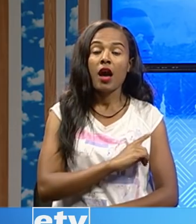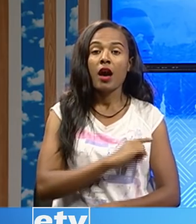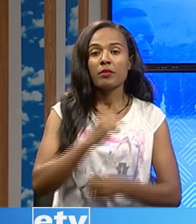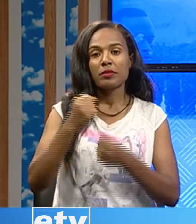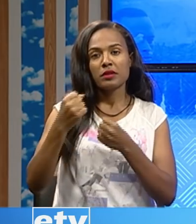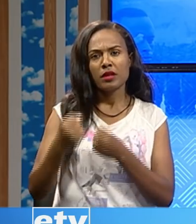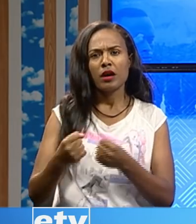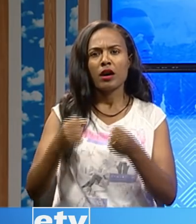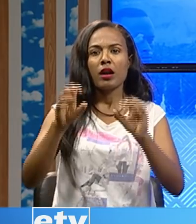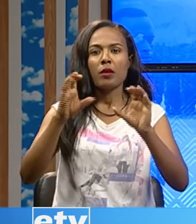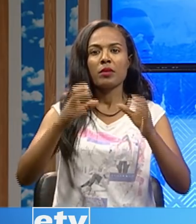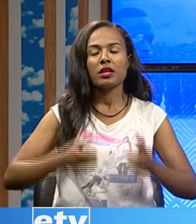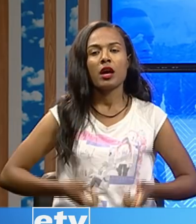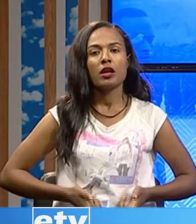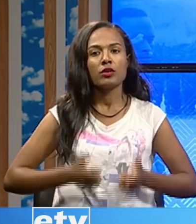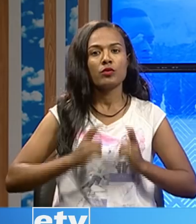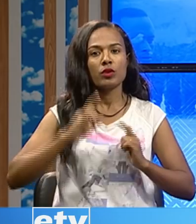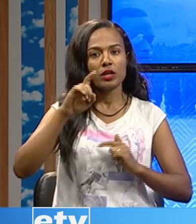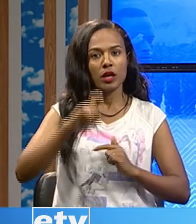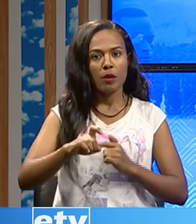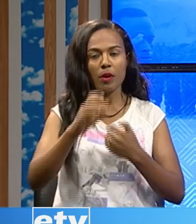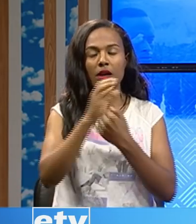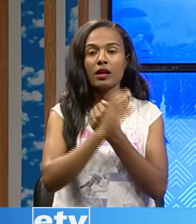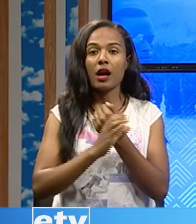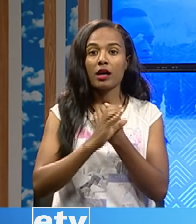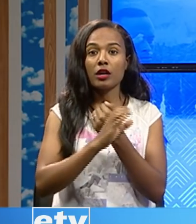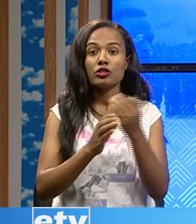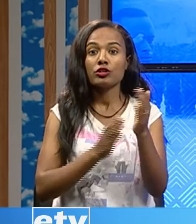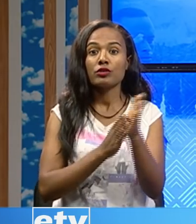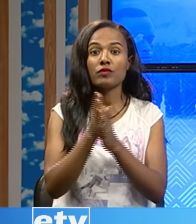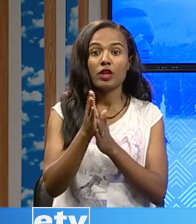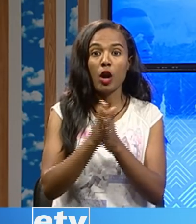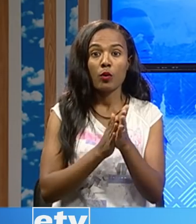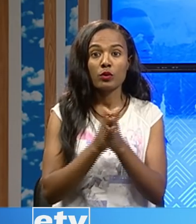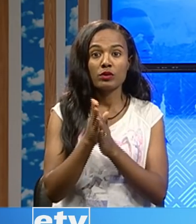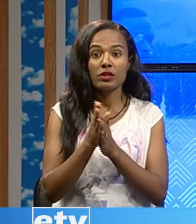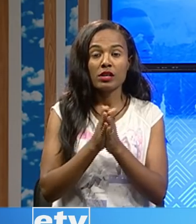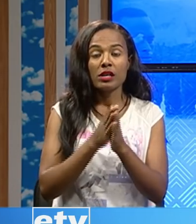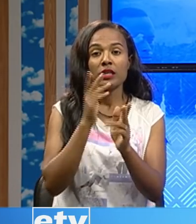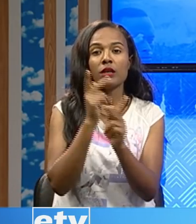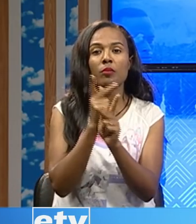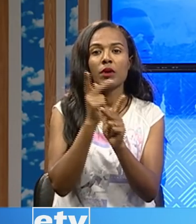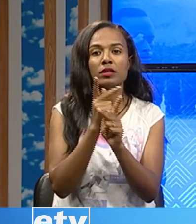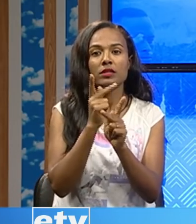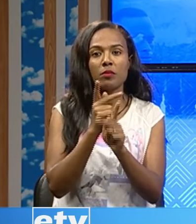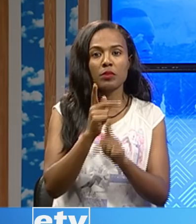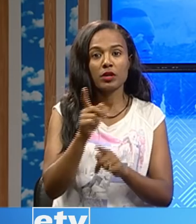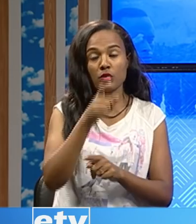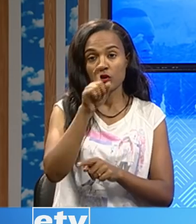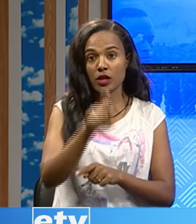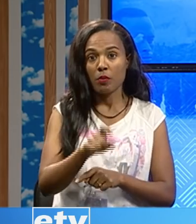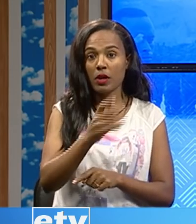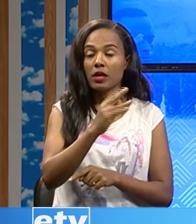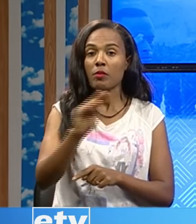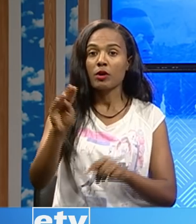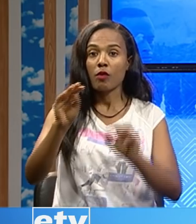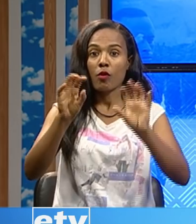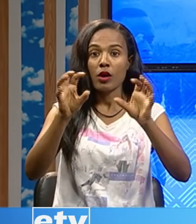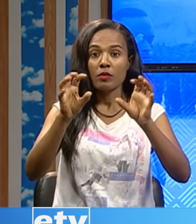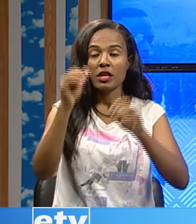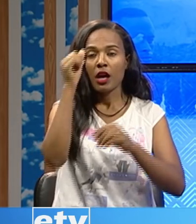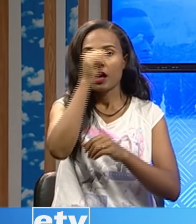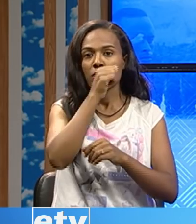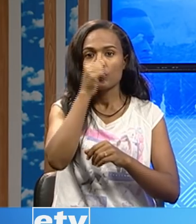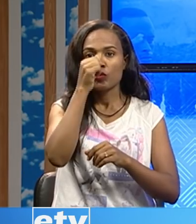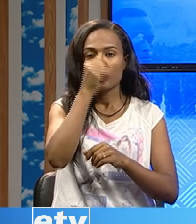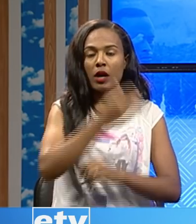ጠንካራ ሚዲያ ሊኖረን ይገባል። የሀገራችንን ኢንተረስት የሚያስጠብቅ ሚዲያ የምራባያን መገናኛ ብዙሃን